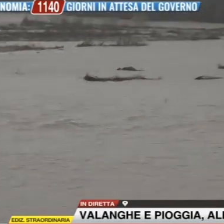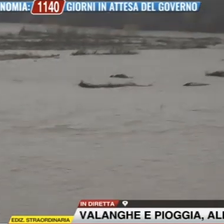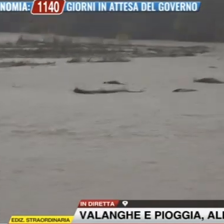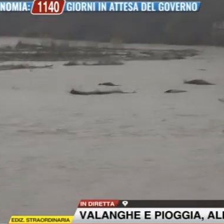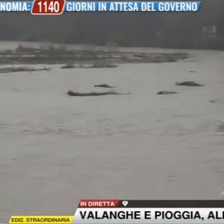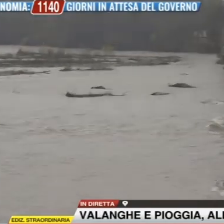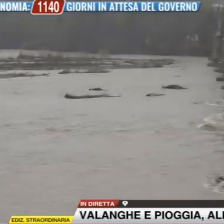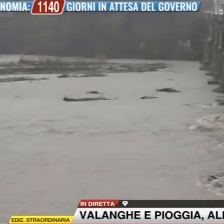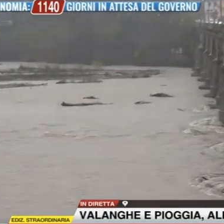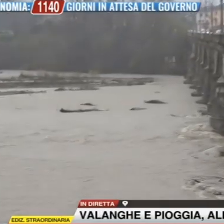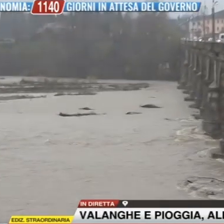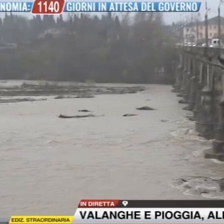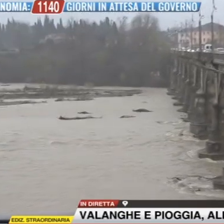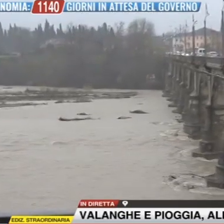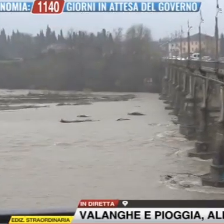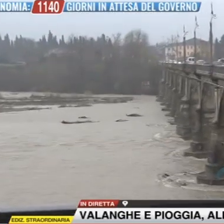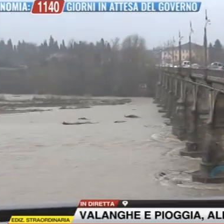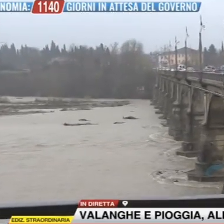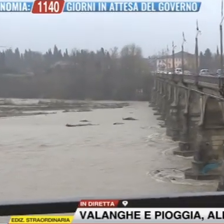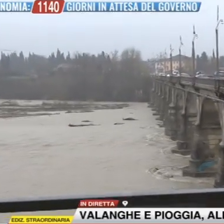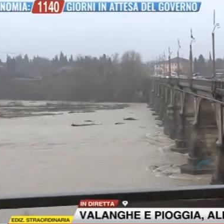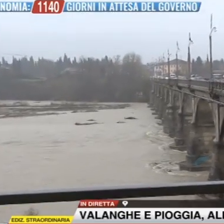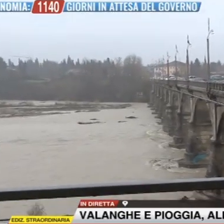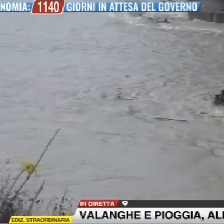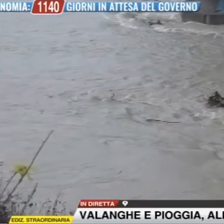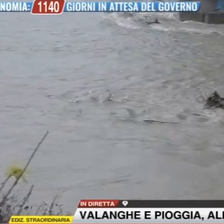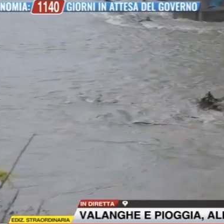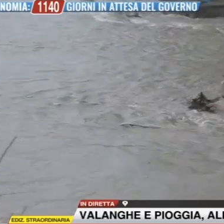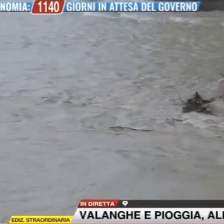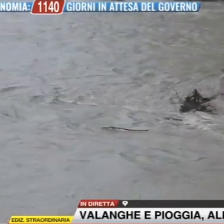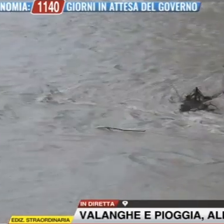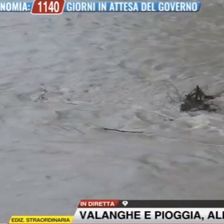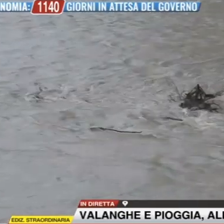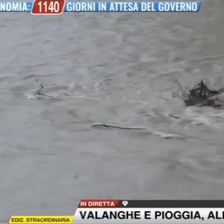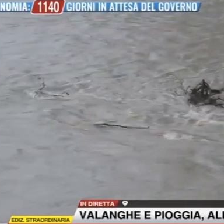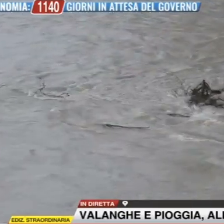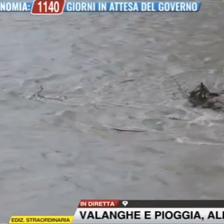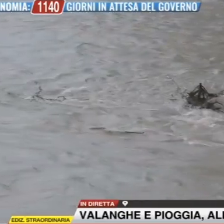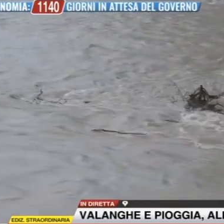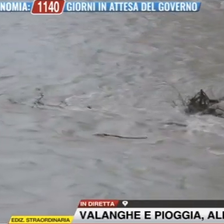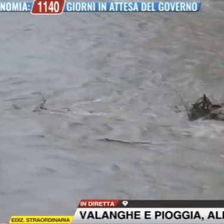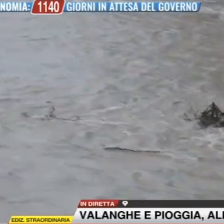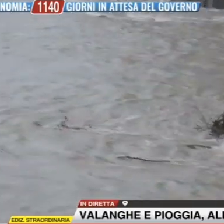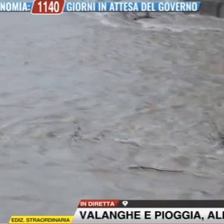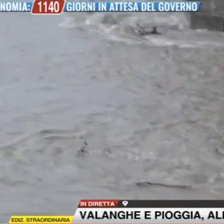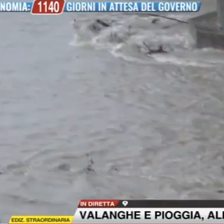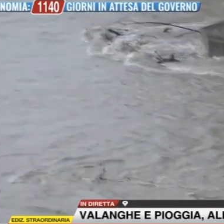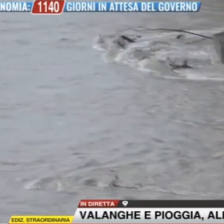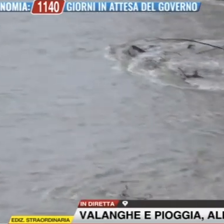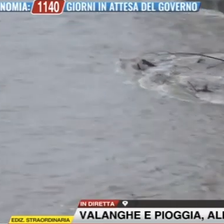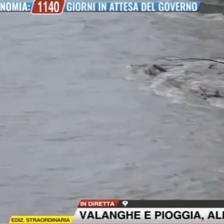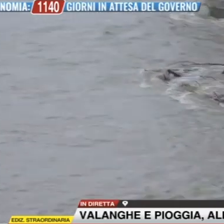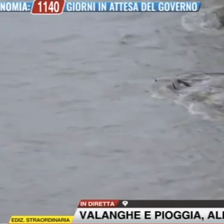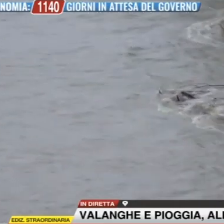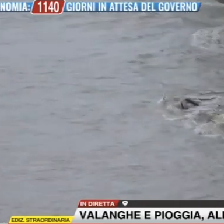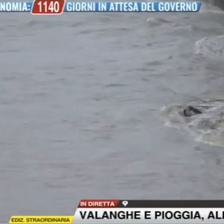verso la mattinata di lunedì, e l'aspetto delicato di questo è proprio il fatto che dura nel tempo, perché nel primo periodo